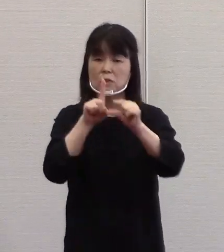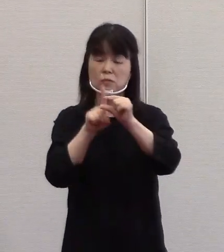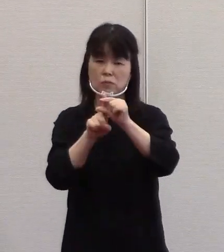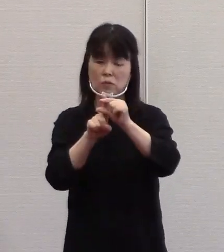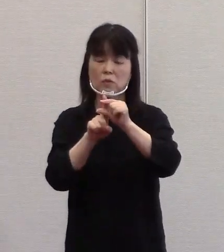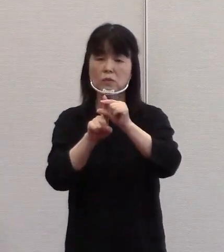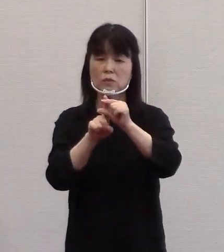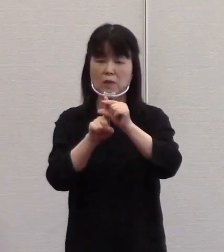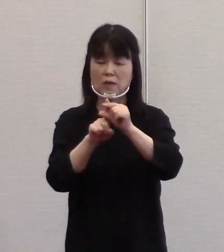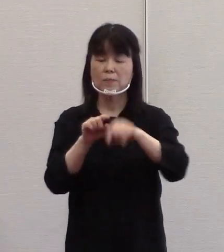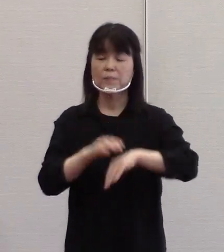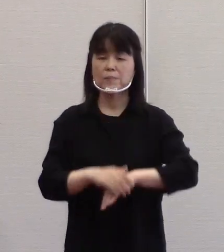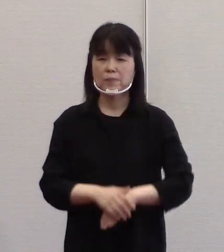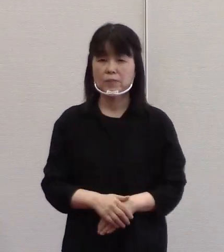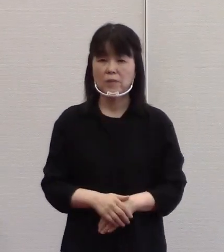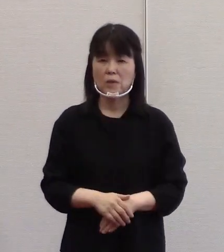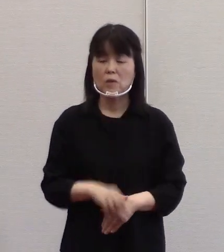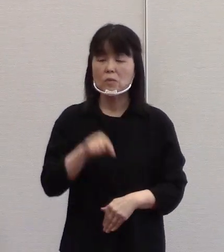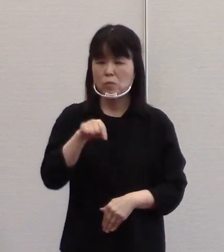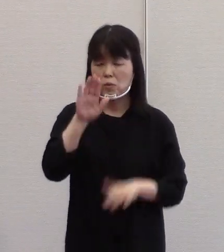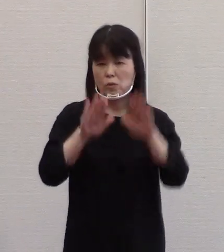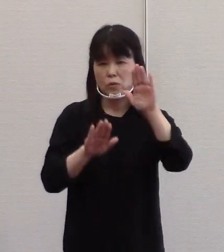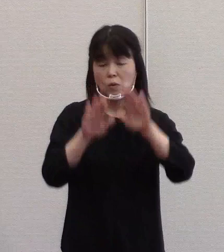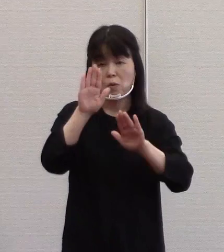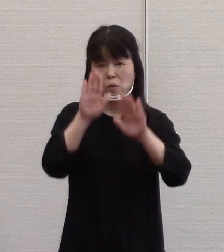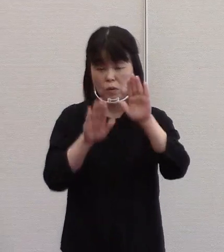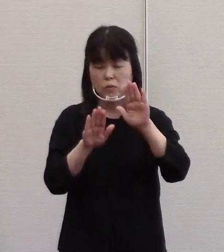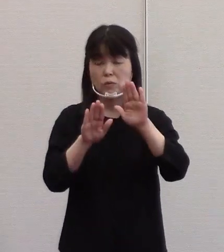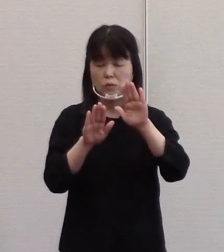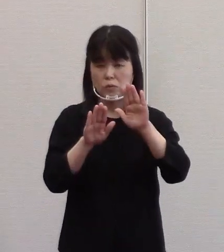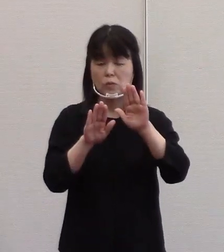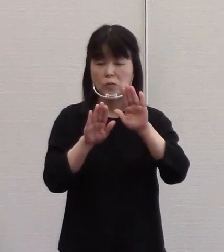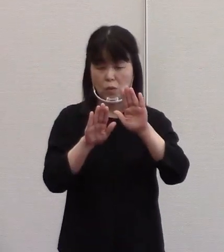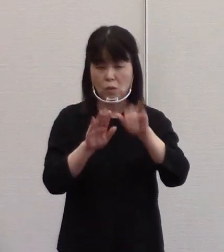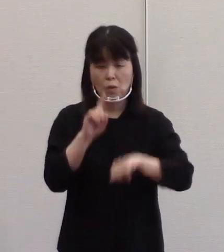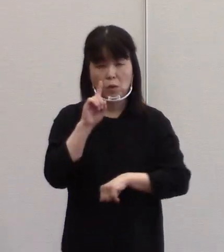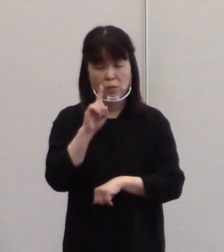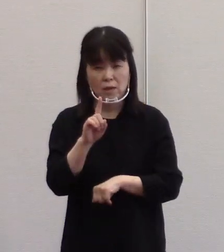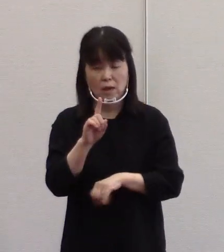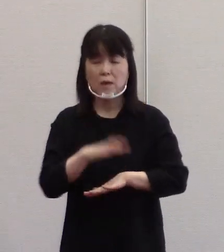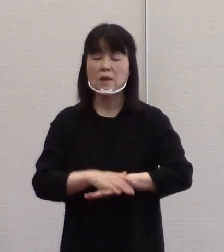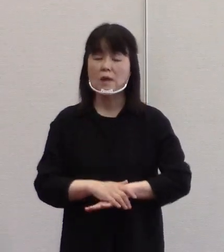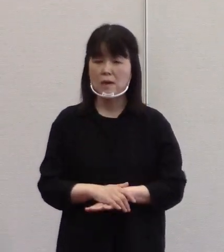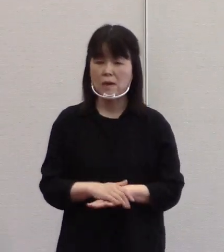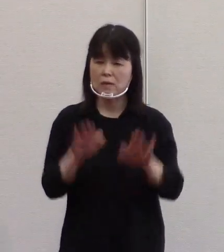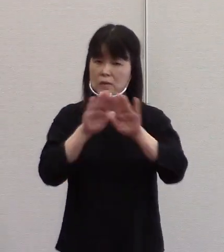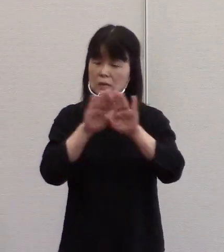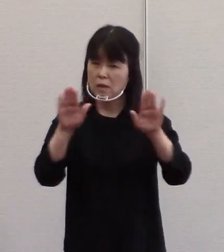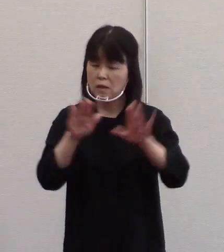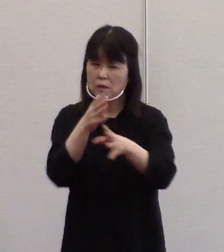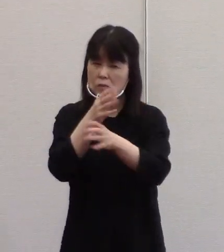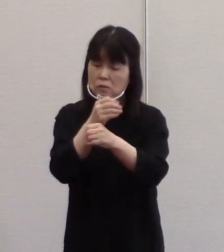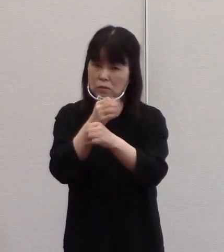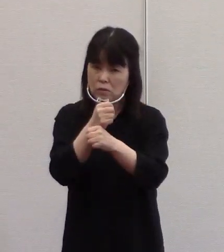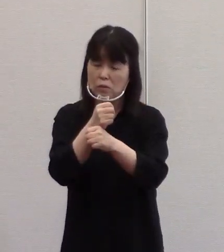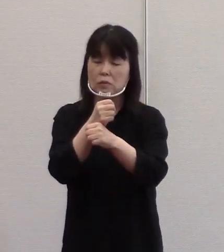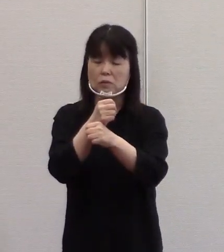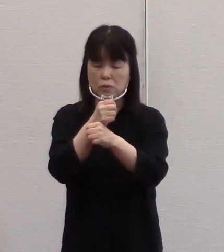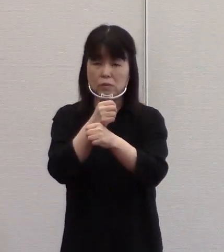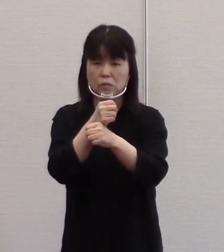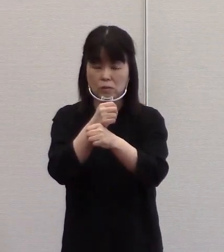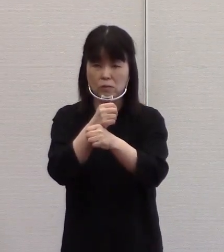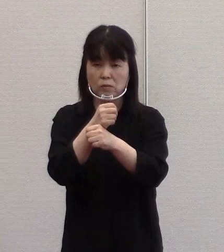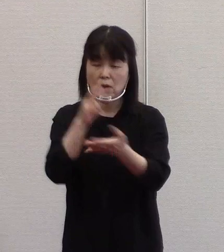まして、まあ、それらの対応を見極めながら再開する時期についてはまた決定していきたいと思っております